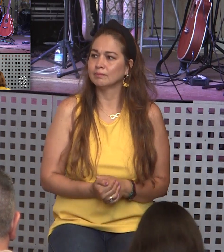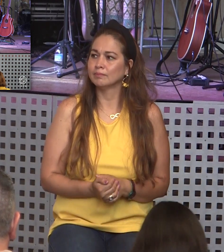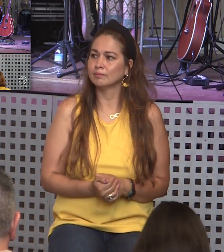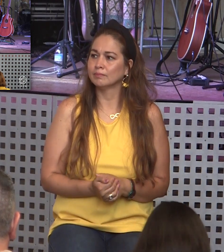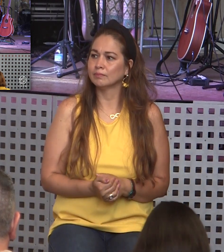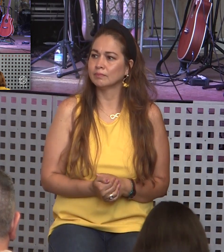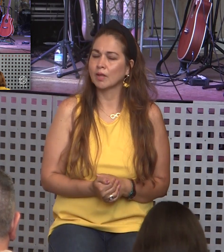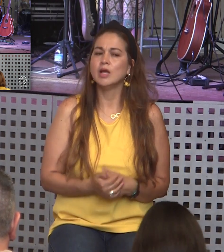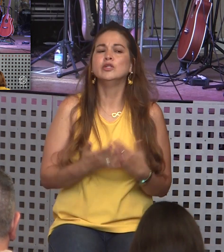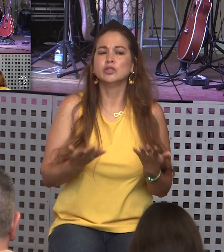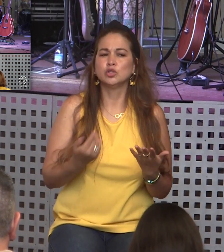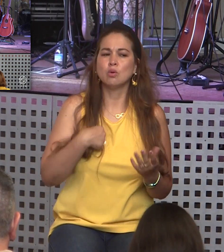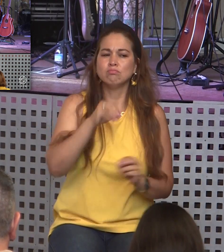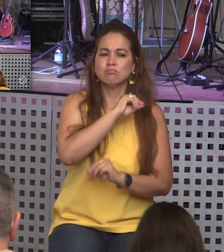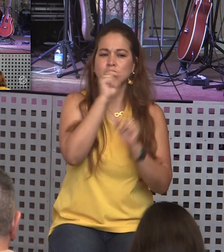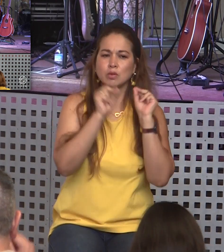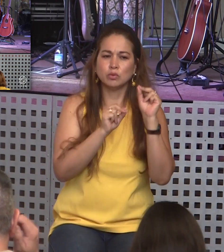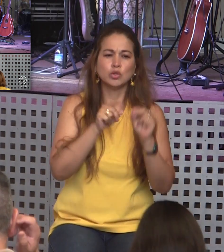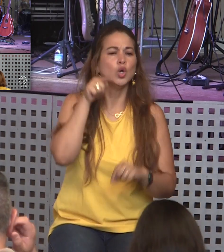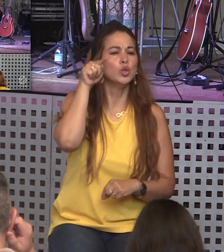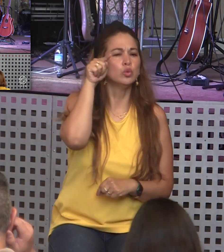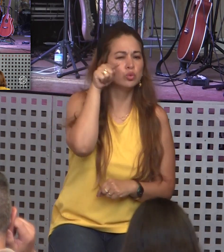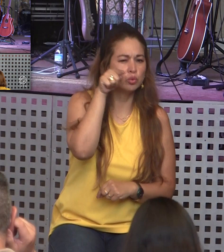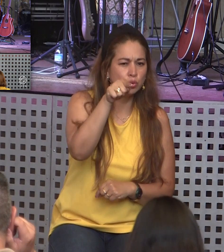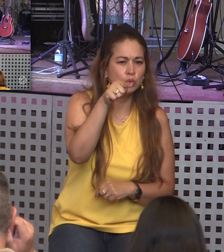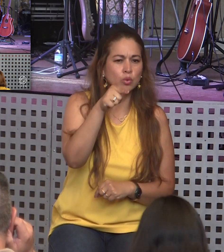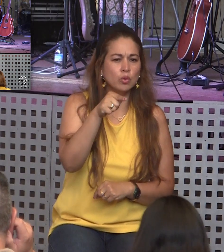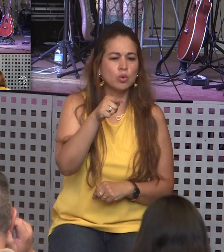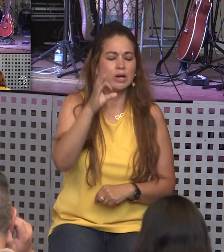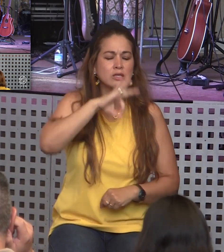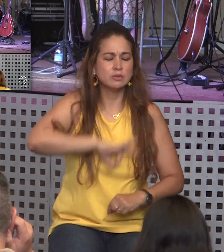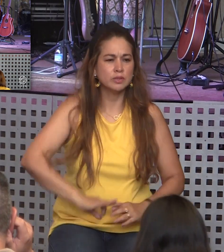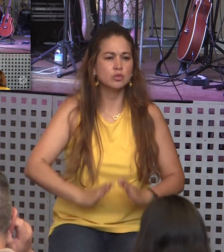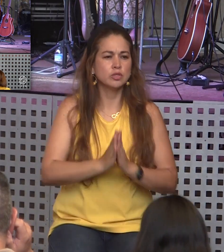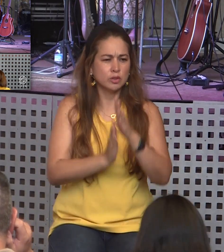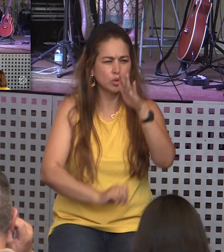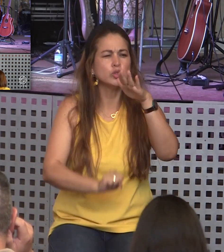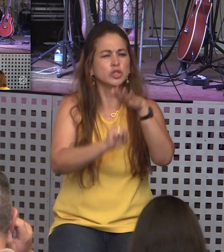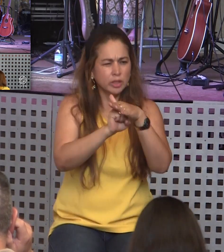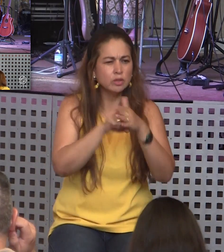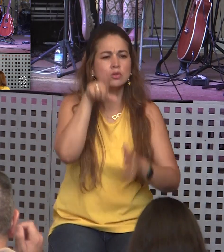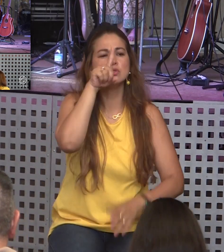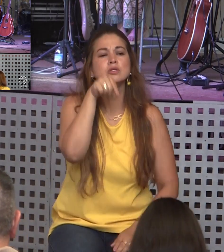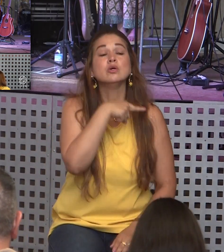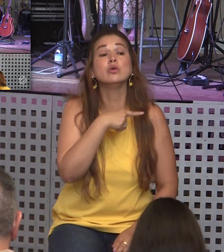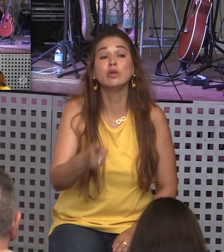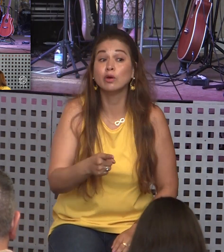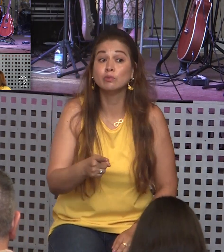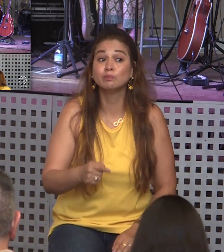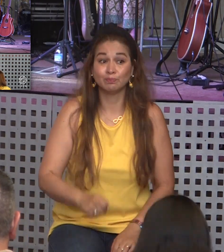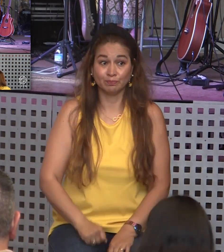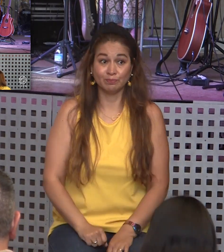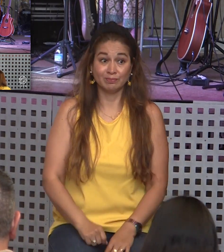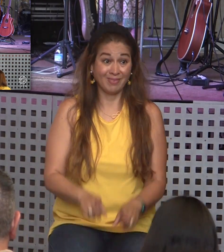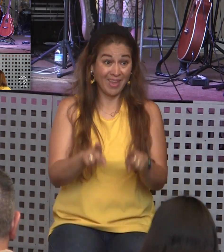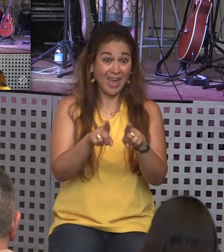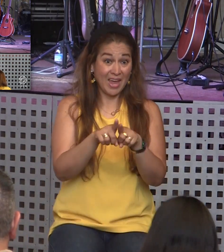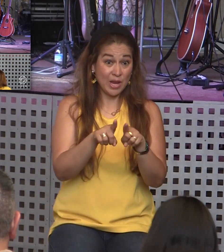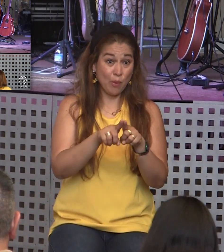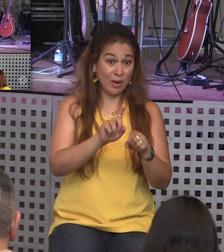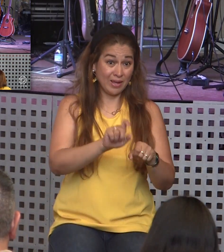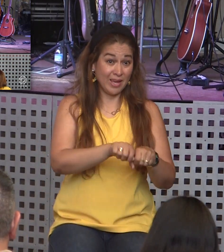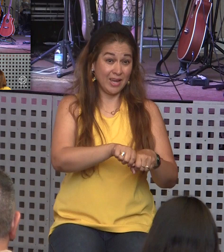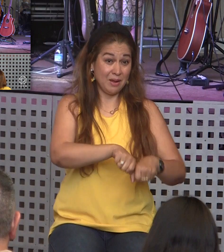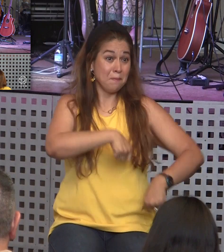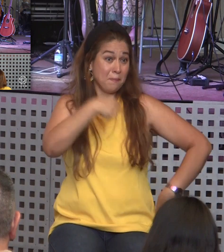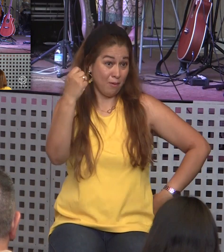¿Estás lleno del Espíritu Santo? Tomo a Pablo nuevamente. Efesios capítulo 5. No seáis llenos de